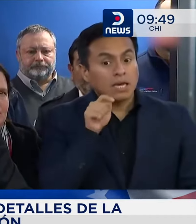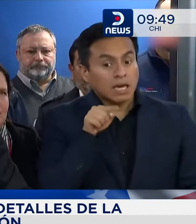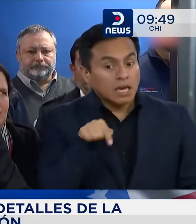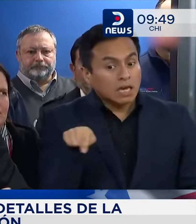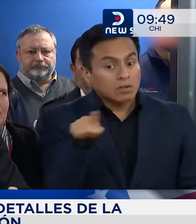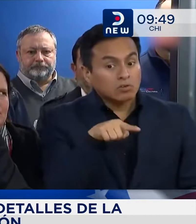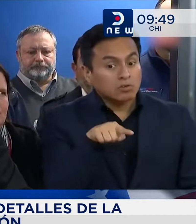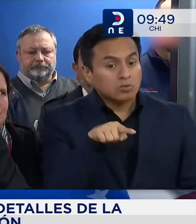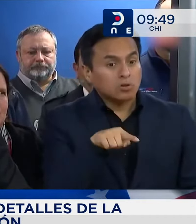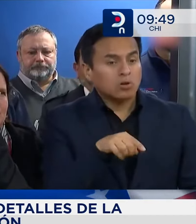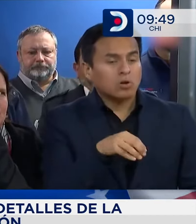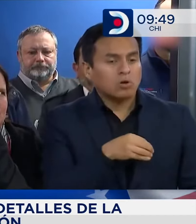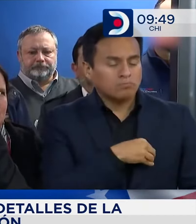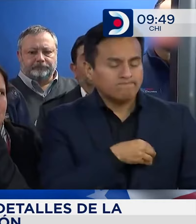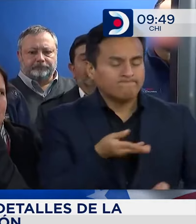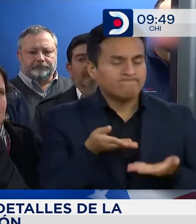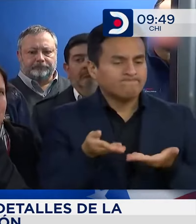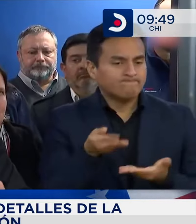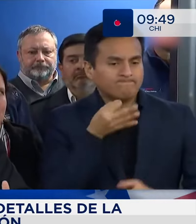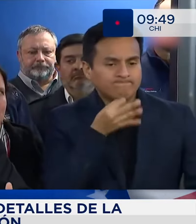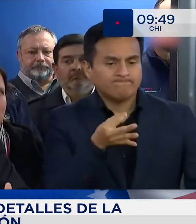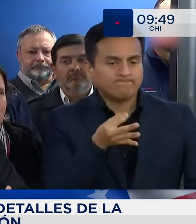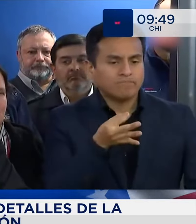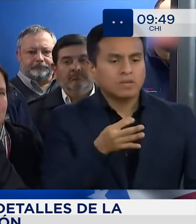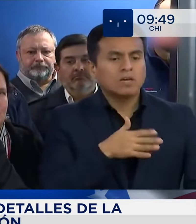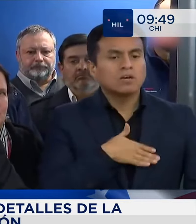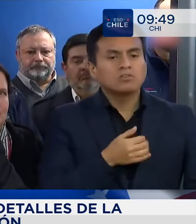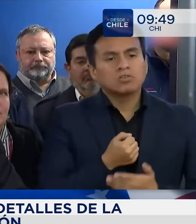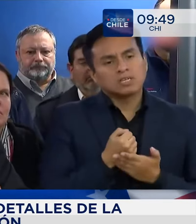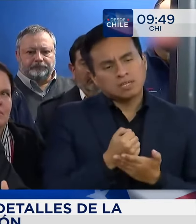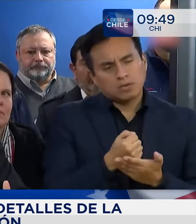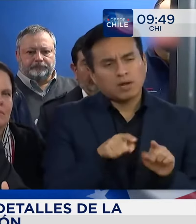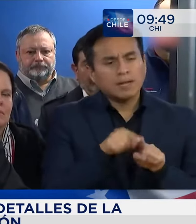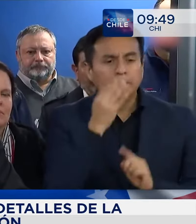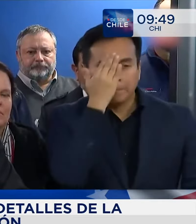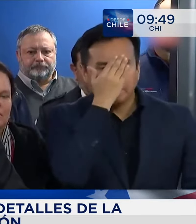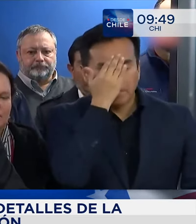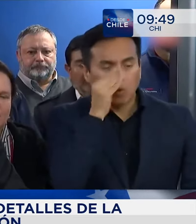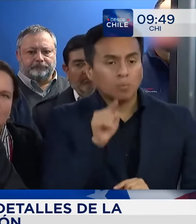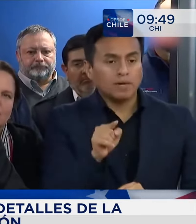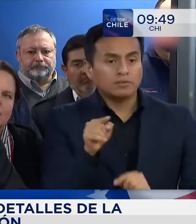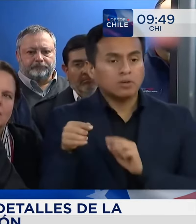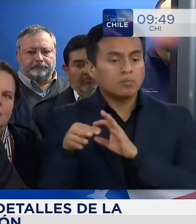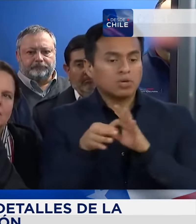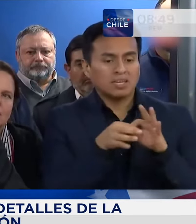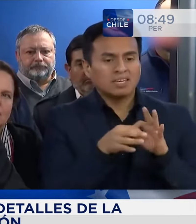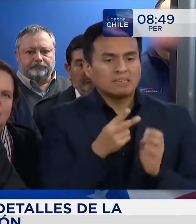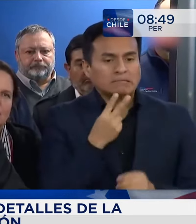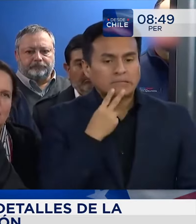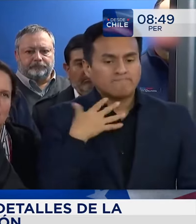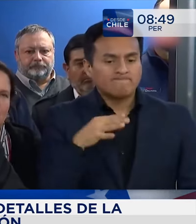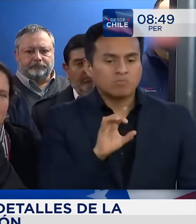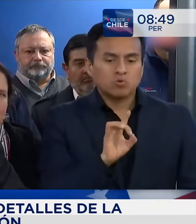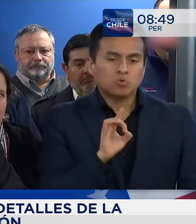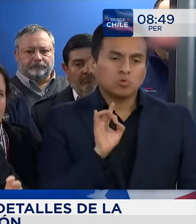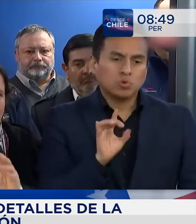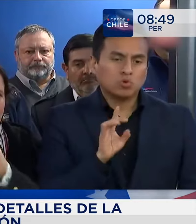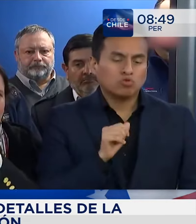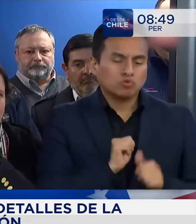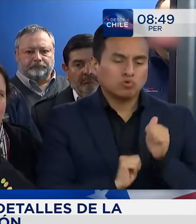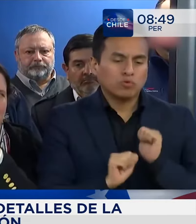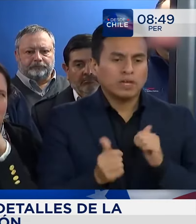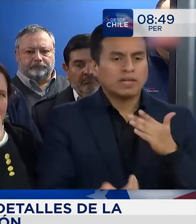hacer llegar nuestras condolencias en nuestra solidaridad y nuestra preocupación por lo que han vivido por el dolor que han